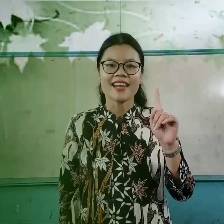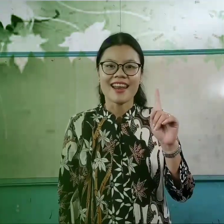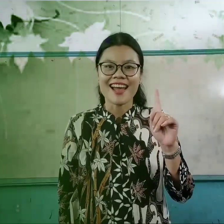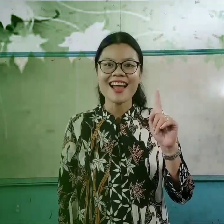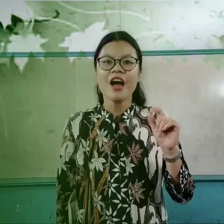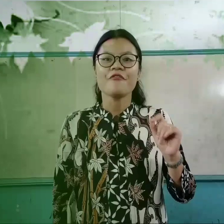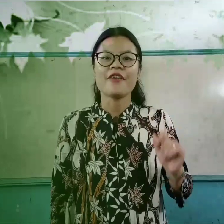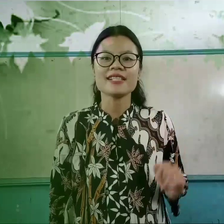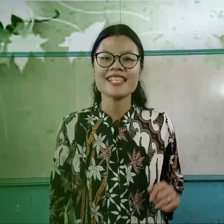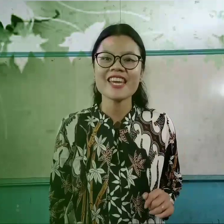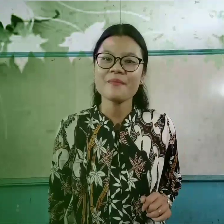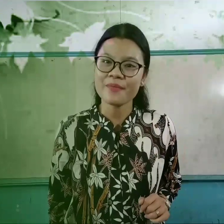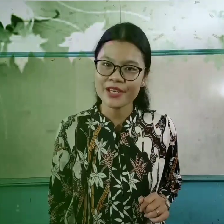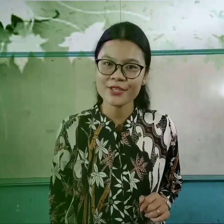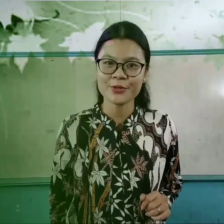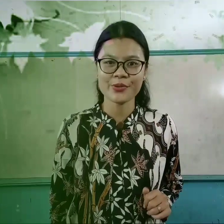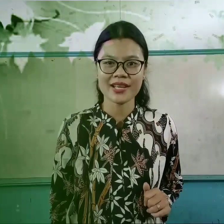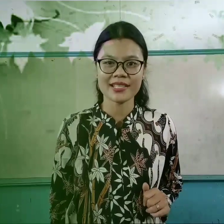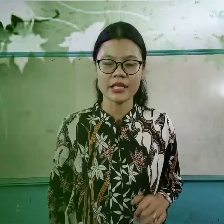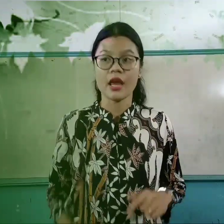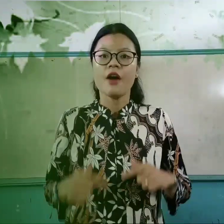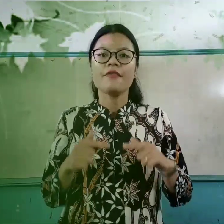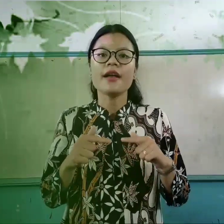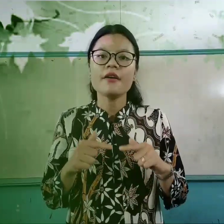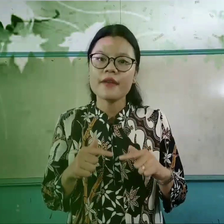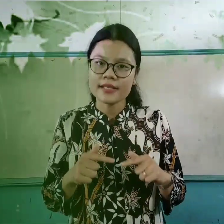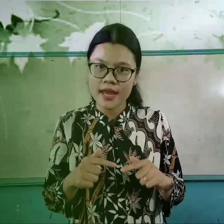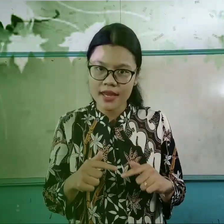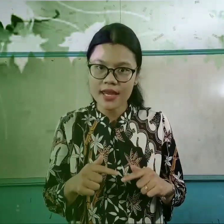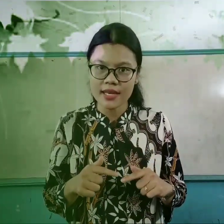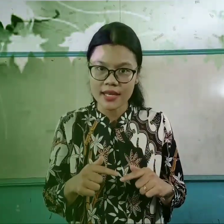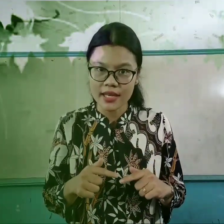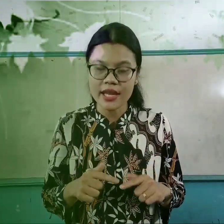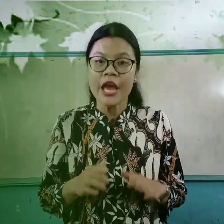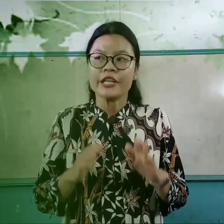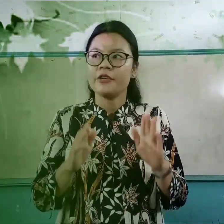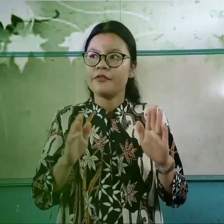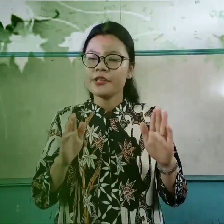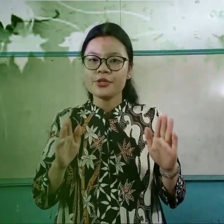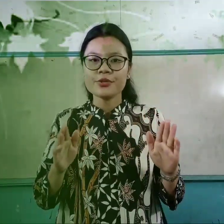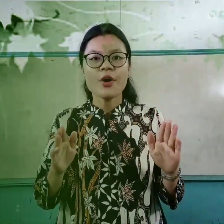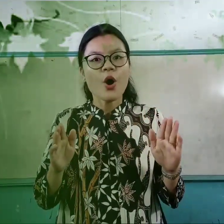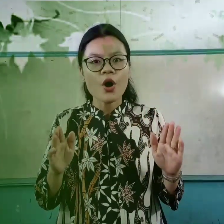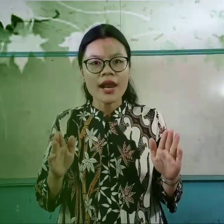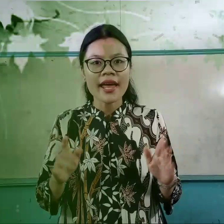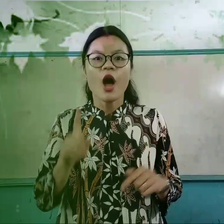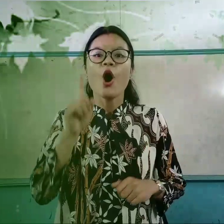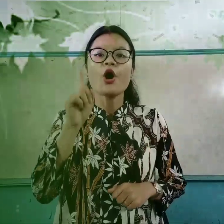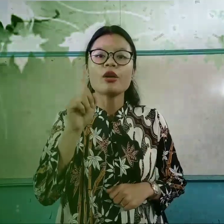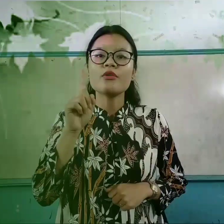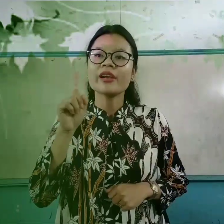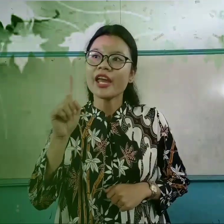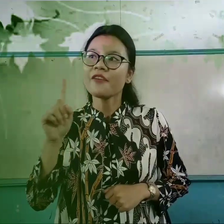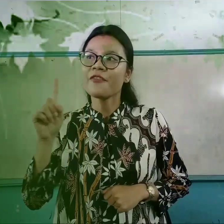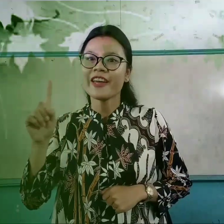adalah fase menstruasi. Pada fase ini dipicu oleh hormon